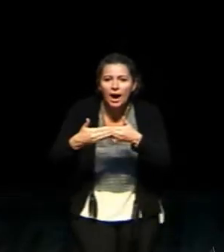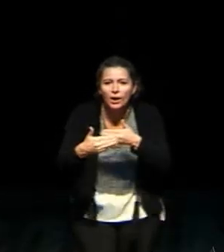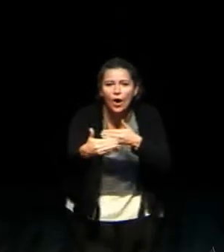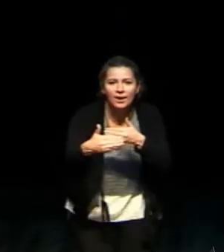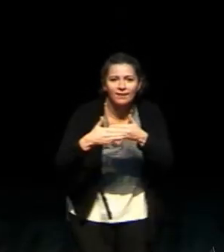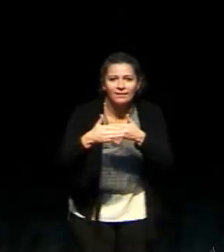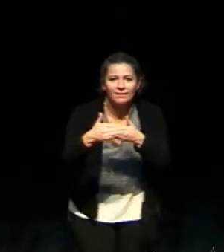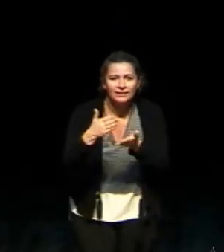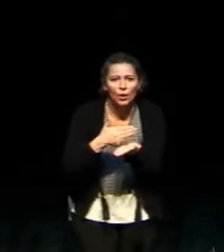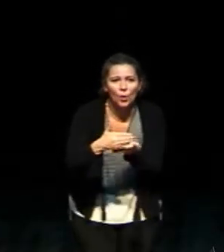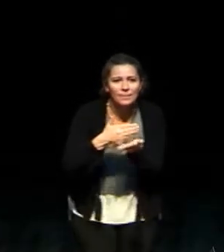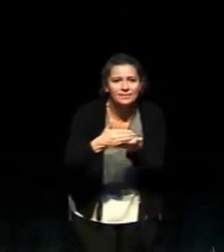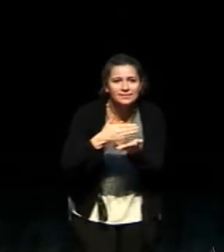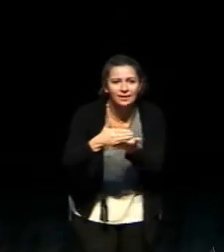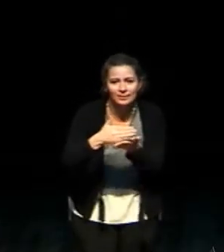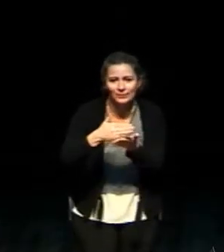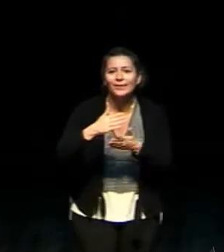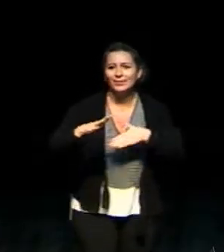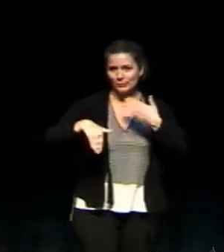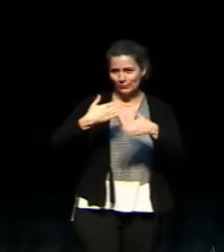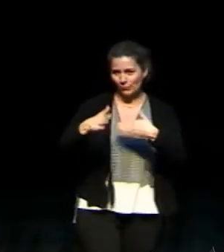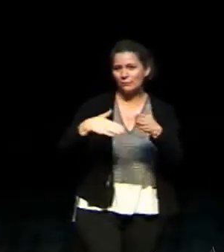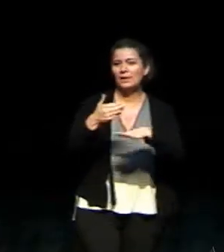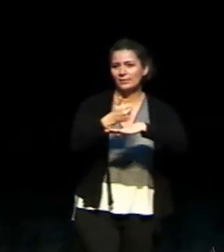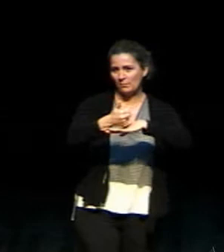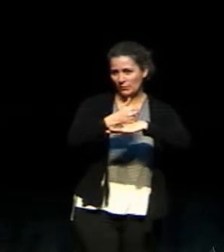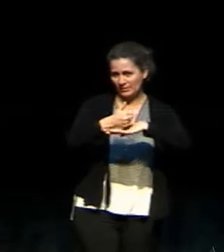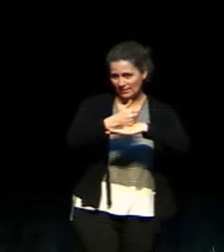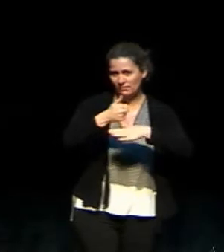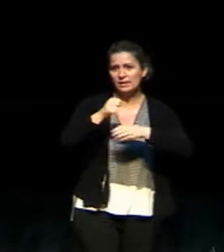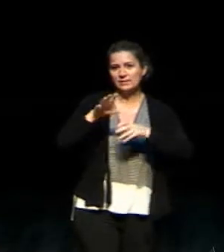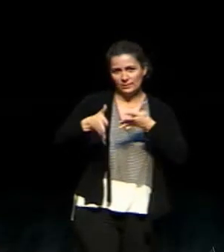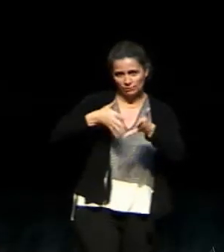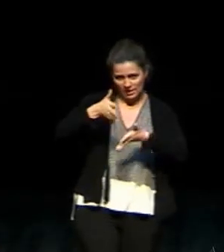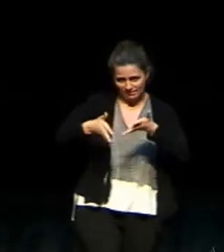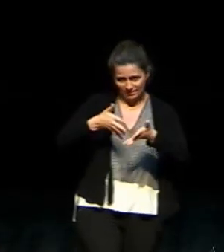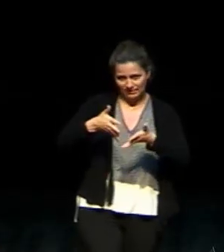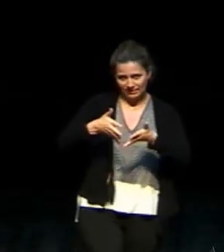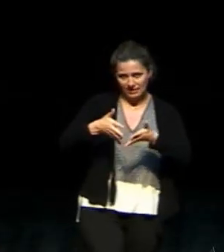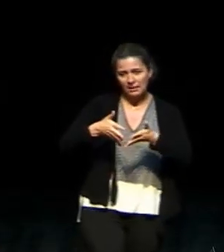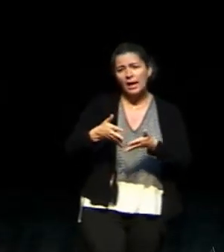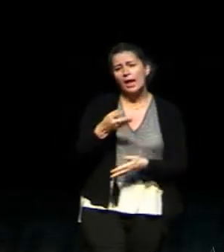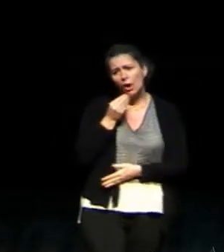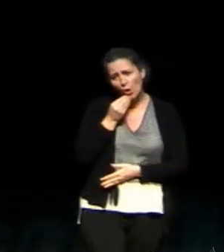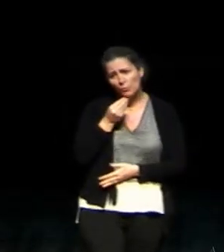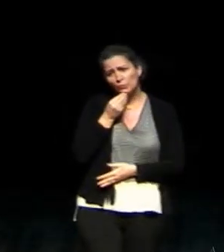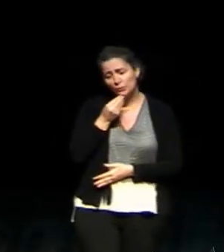minha palestra aqui é pensar, a partir de existir uma formação do profissional de Libras, que